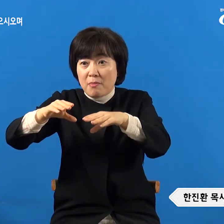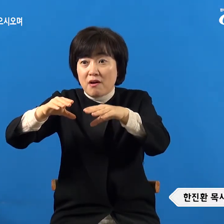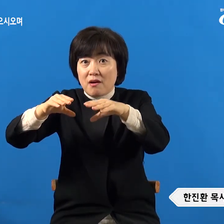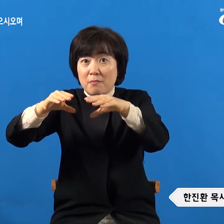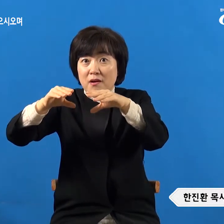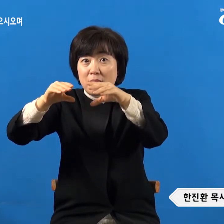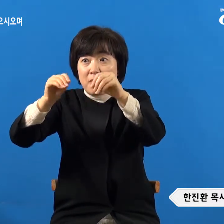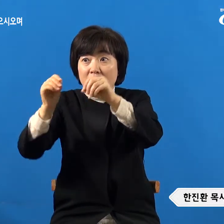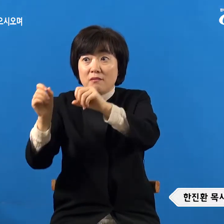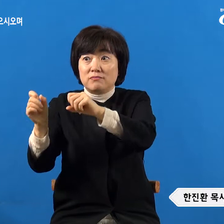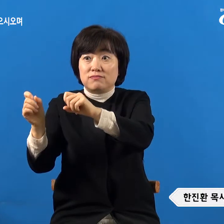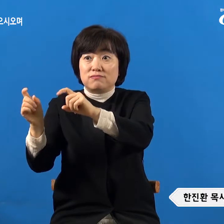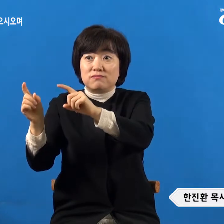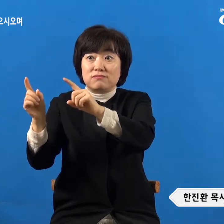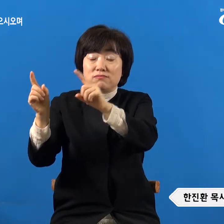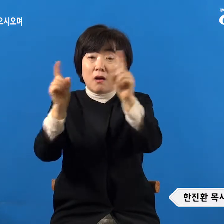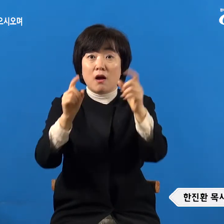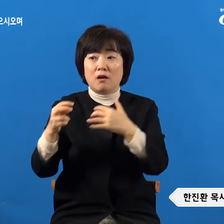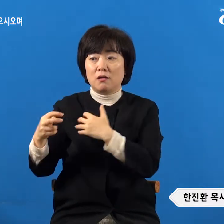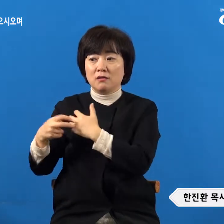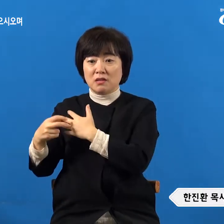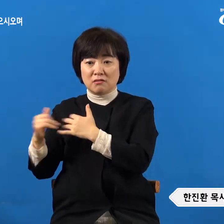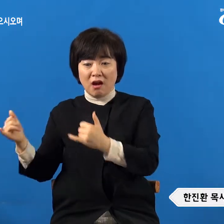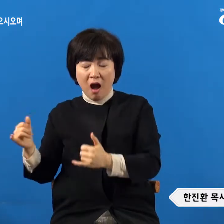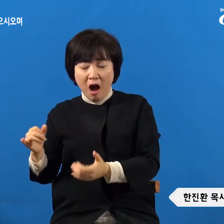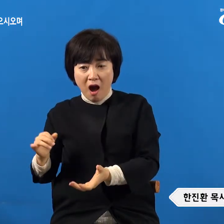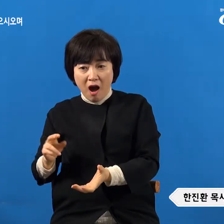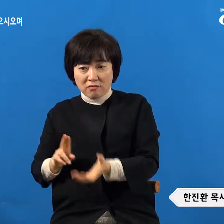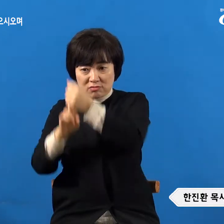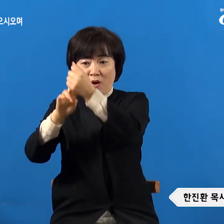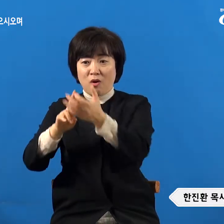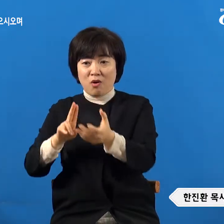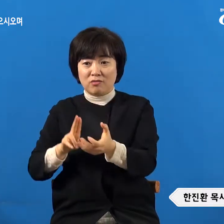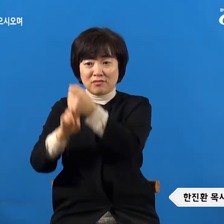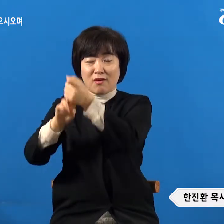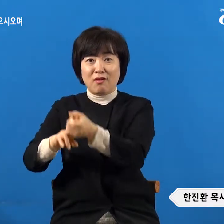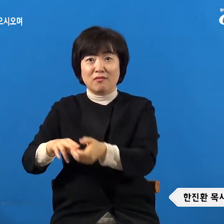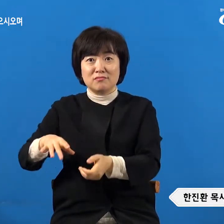이런 경우는 정말 처음이라고 할 정도로 그런 놀라운 일이 일어났습니다.